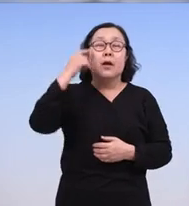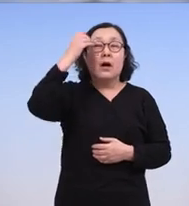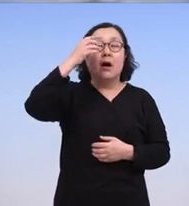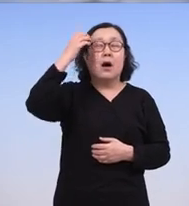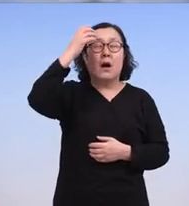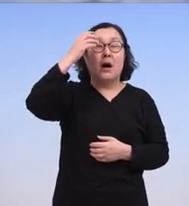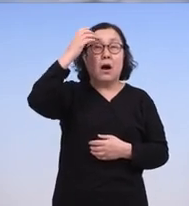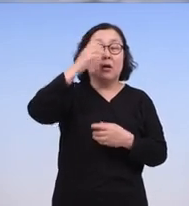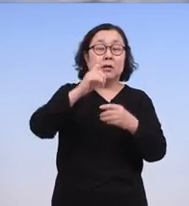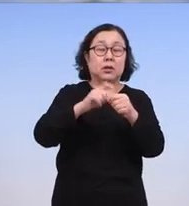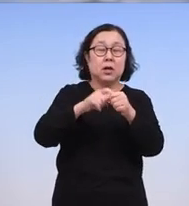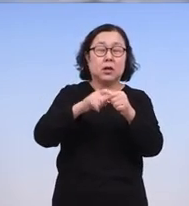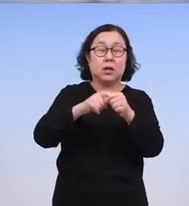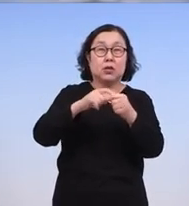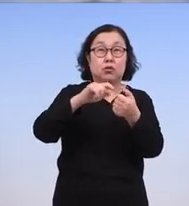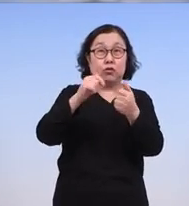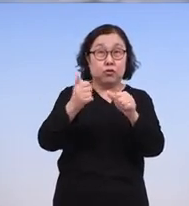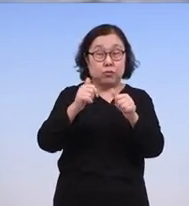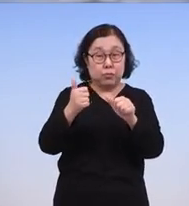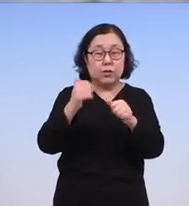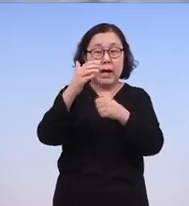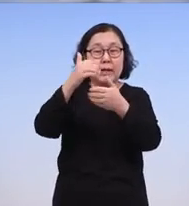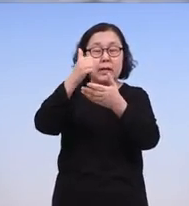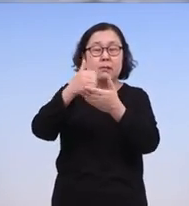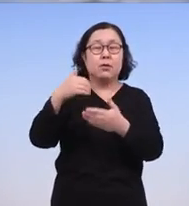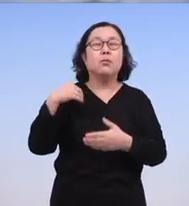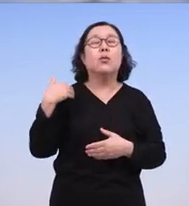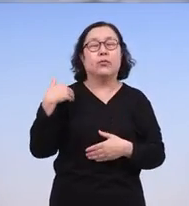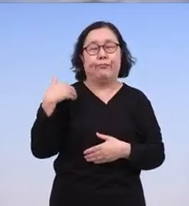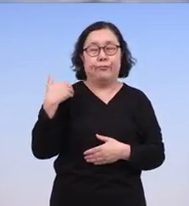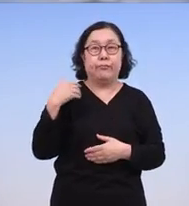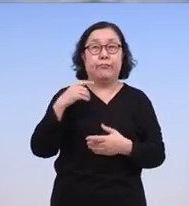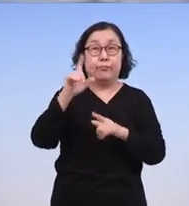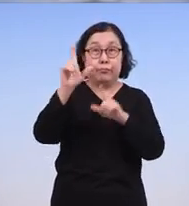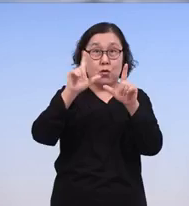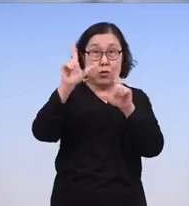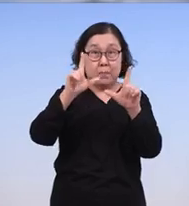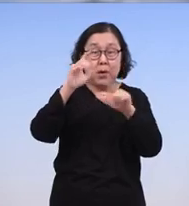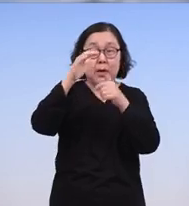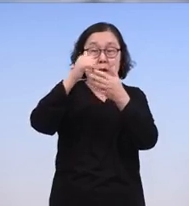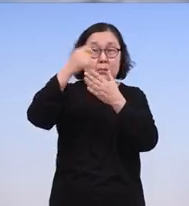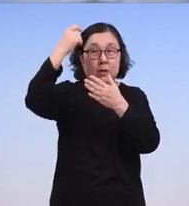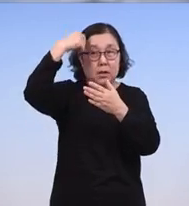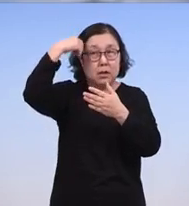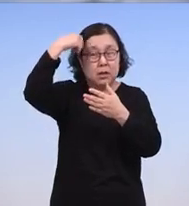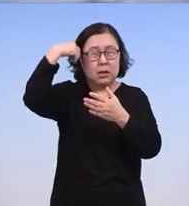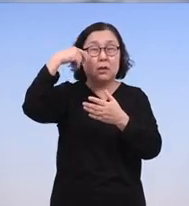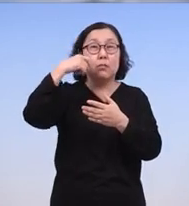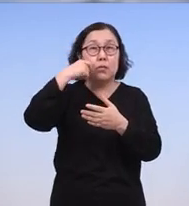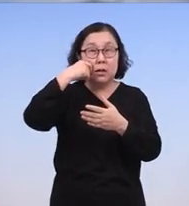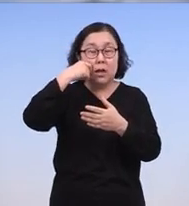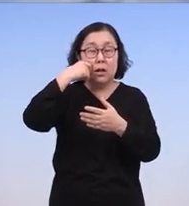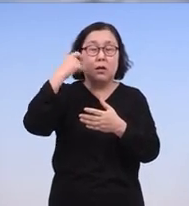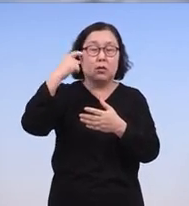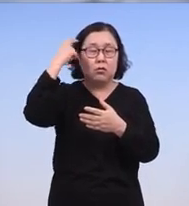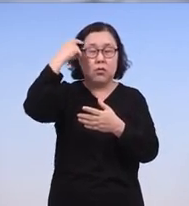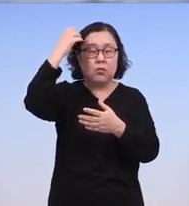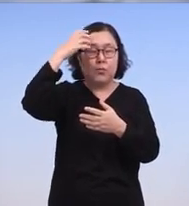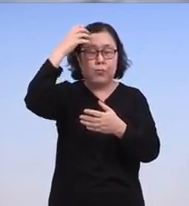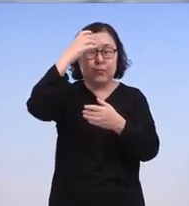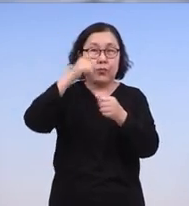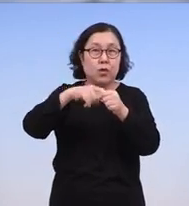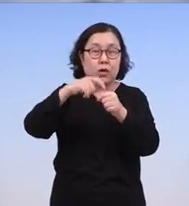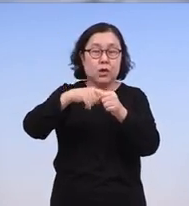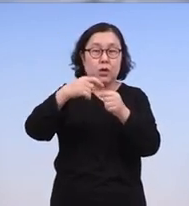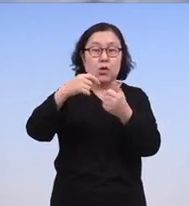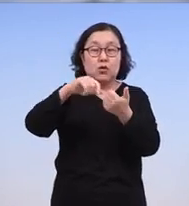그래서 이 영적인 죽음의 상태가 어떤 상태입니까? 하나님은 알지 못하는 상태예요. 하나님은 느끼지 못하는 상태예요. 이게 영적인